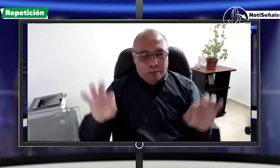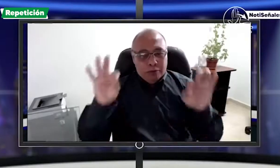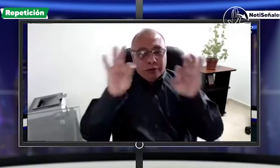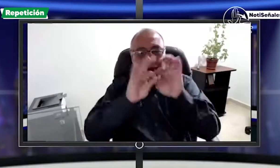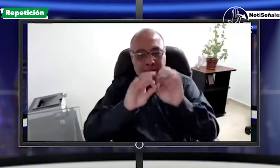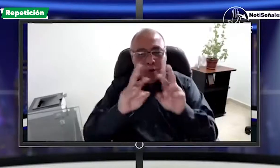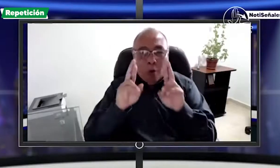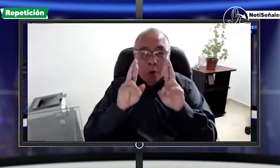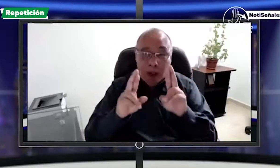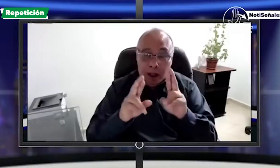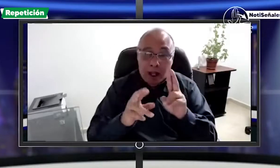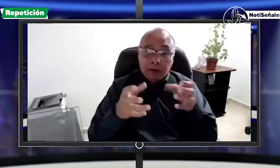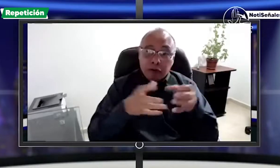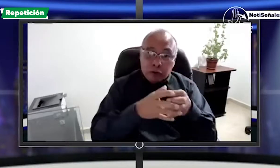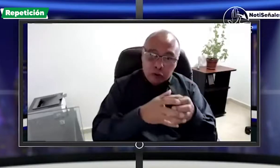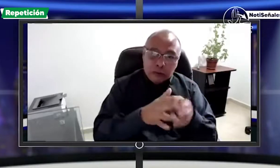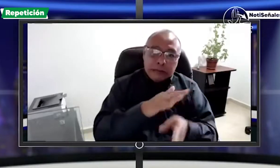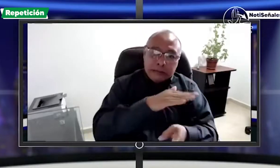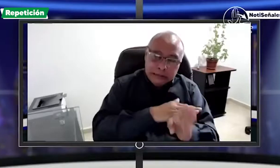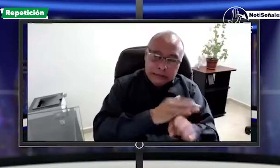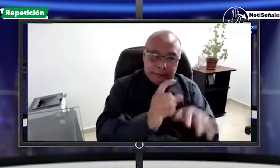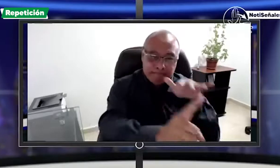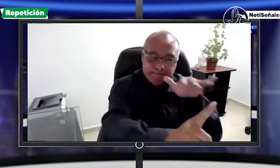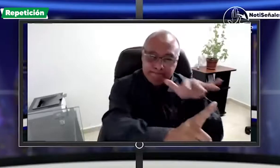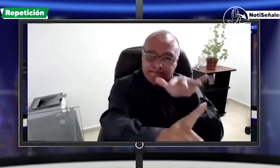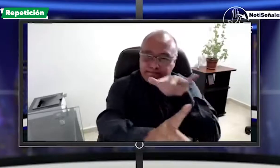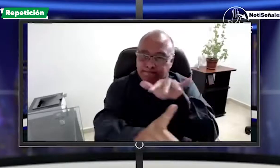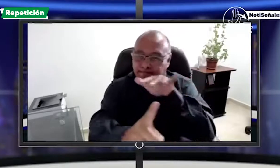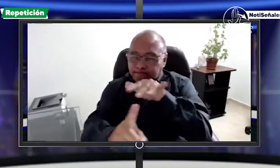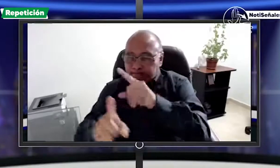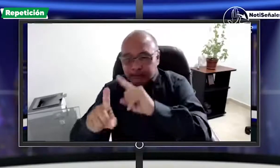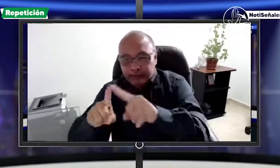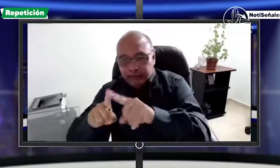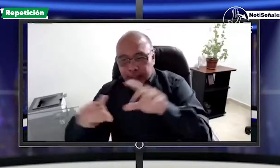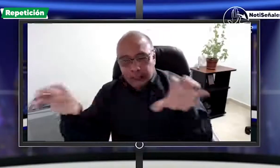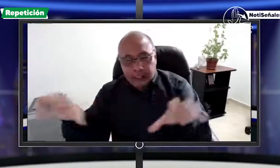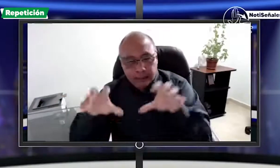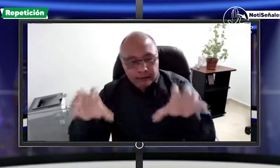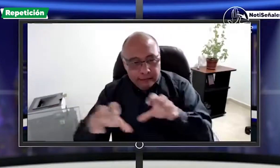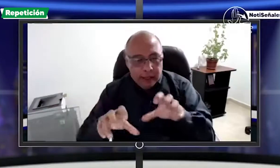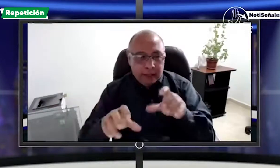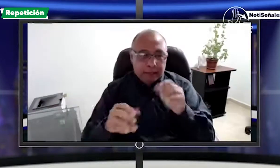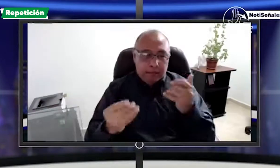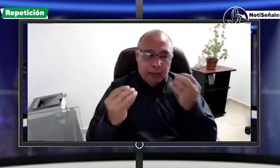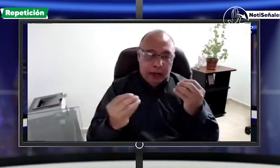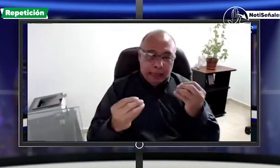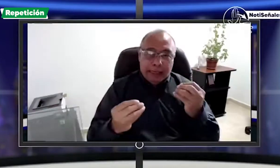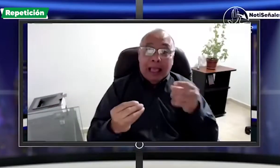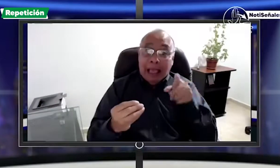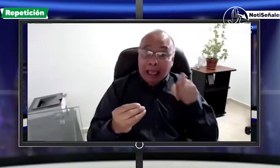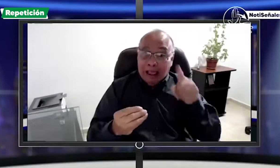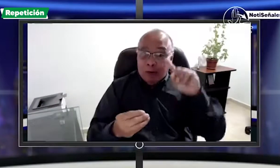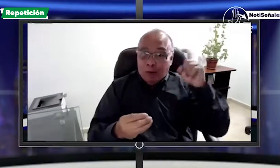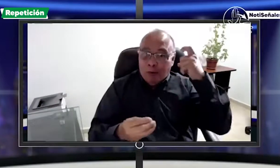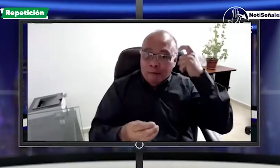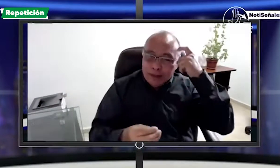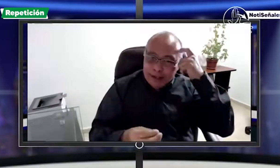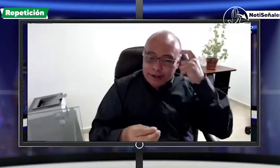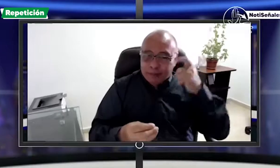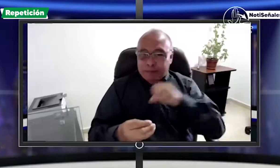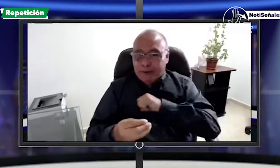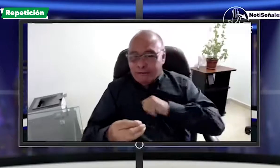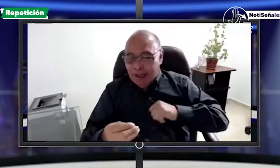desde Sordevoc Esto es Muy Importante Esperamos Que las Asociaciones De Personas Sordas Puedan Continuar